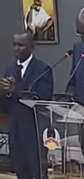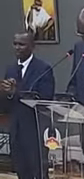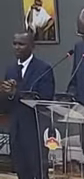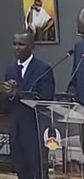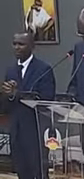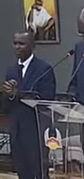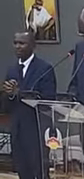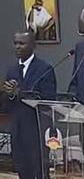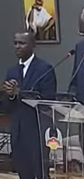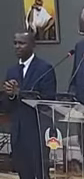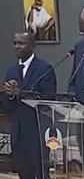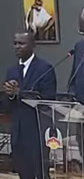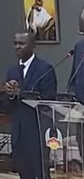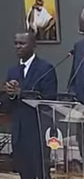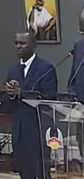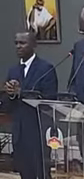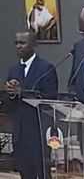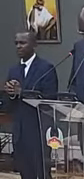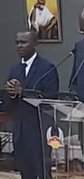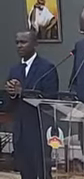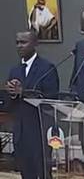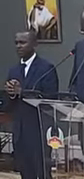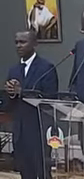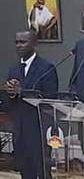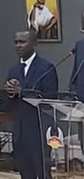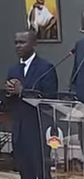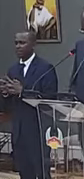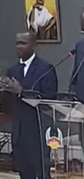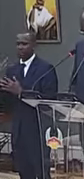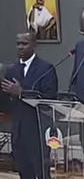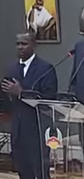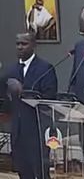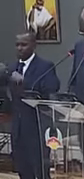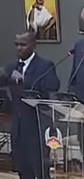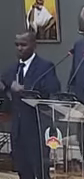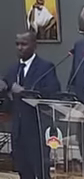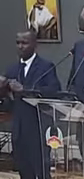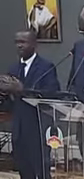com o trabalho de todos que são implicados. Sr. Excelência, Sr. Presidente da República,